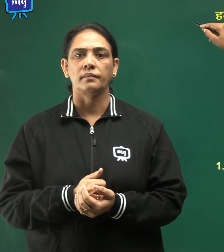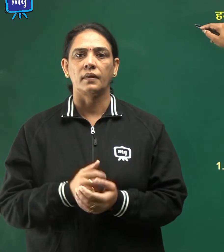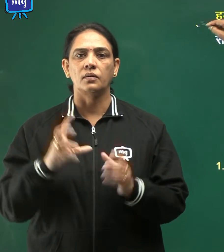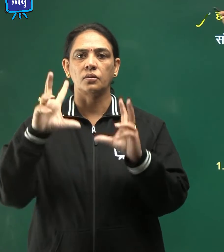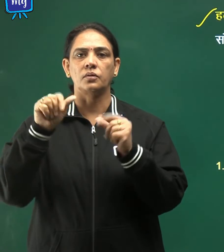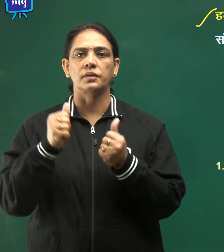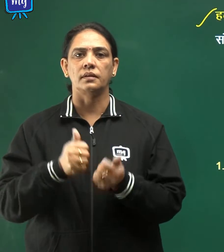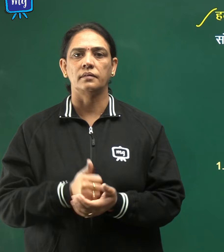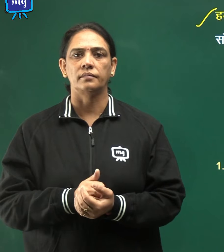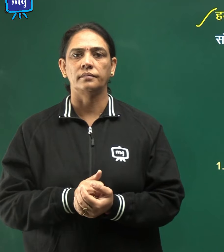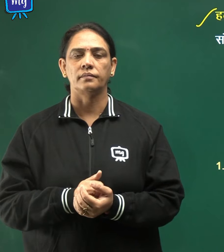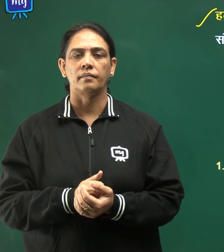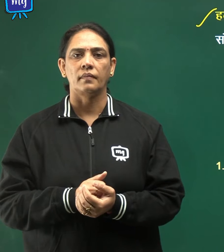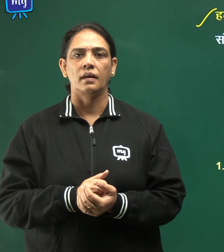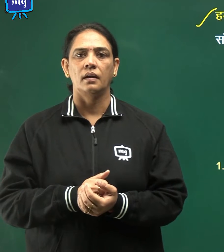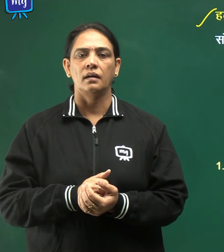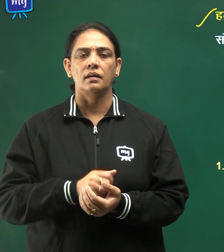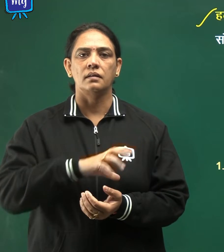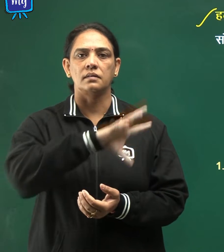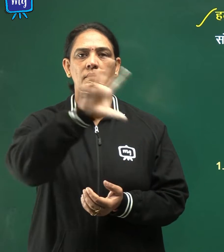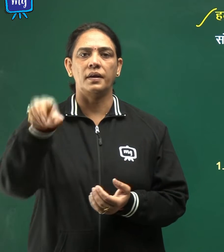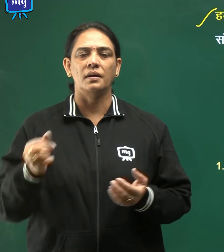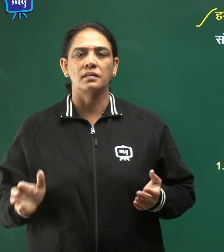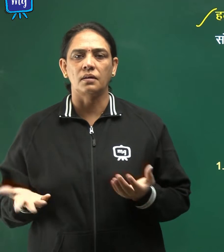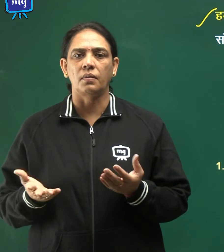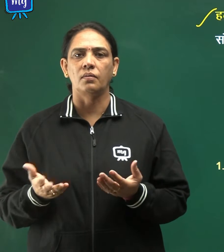हल: सभी संभव